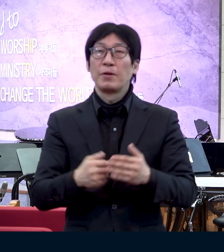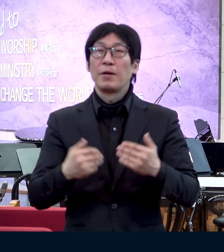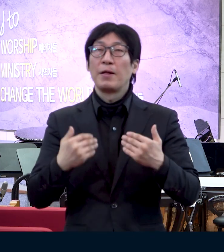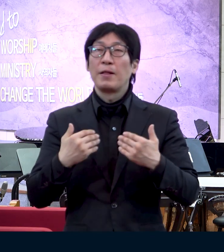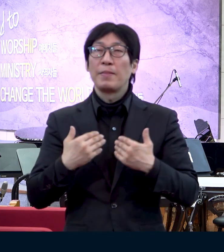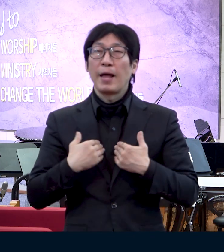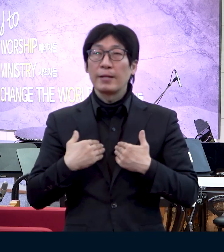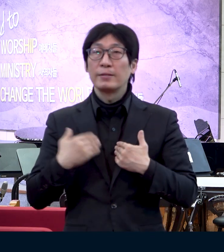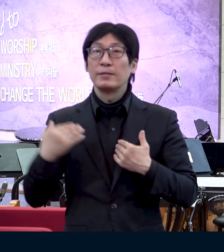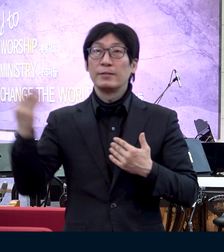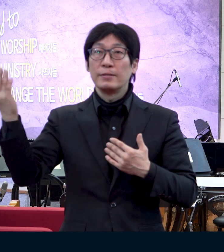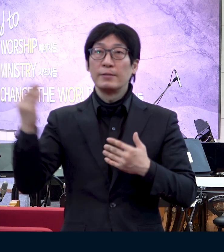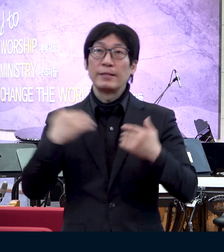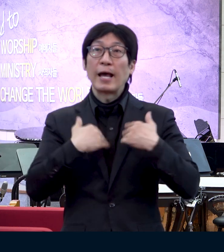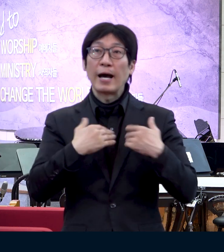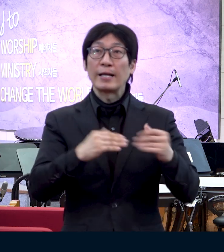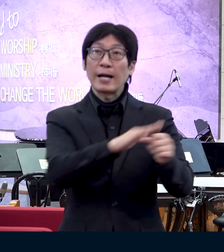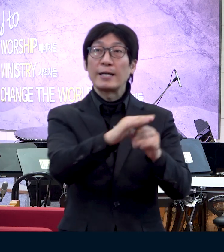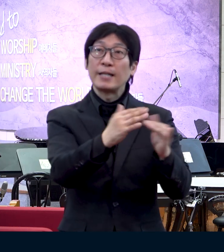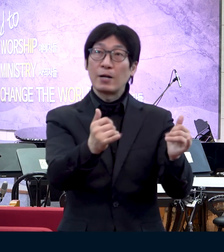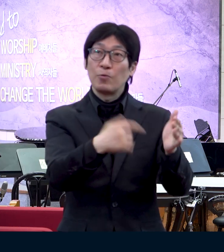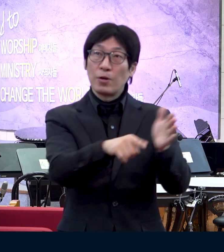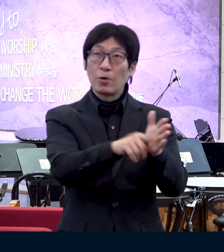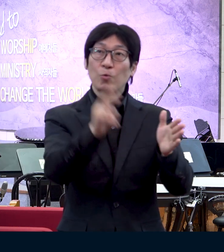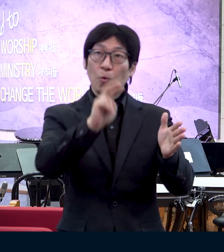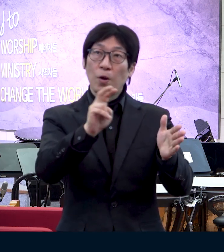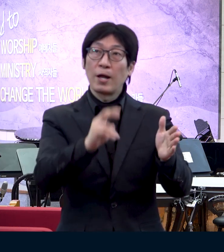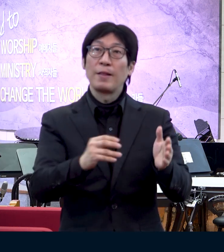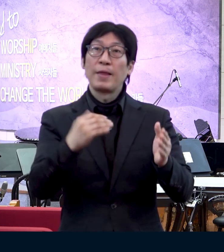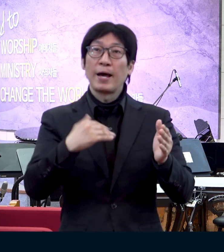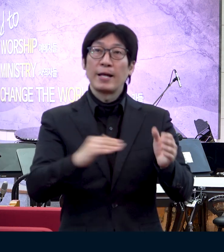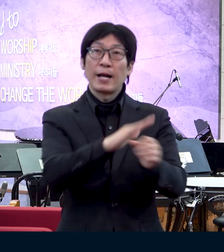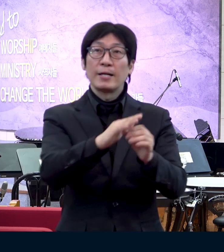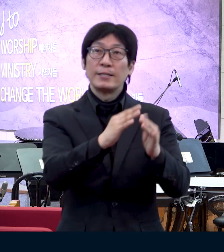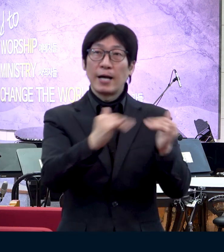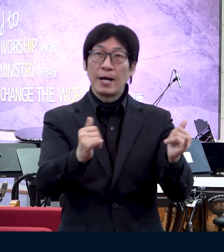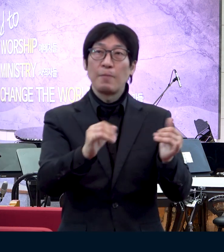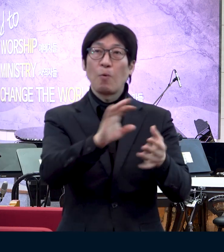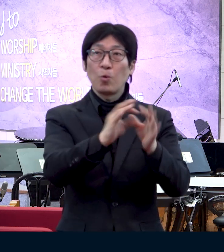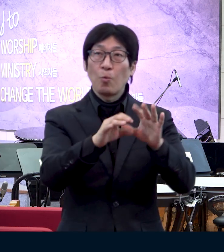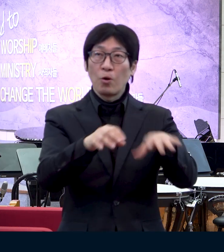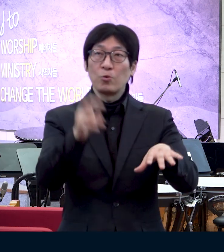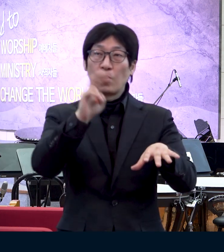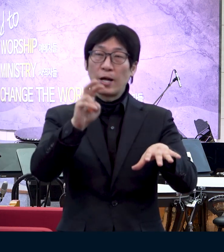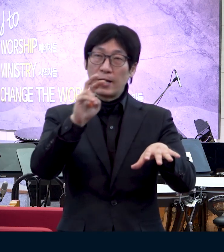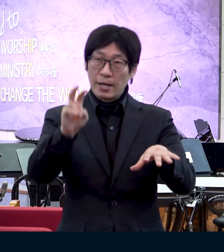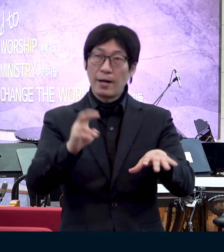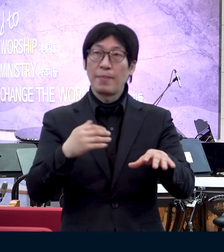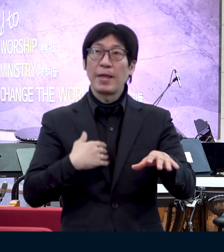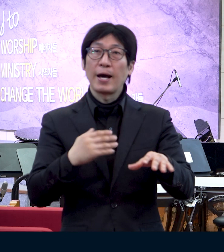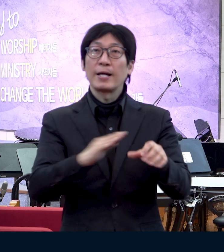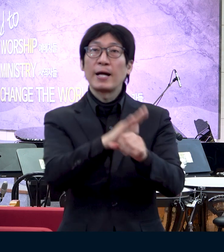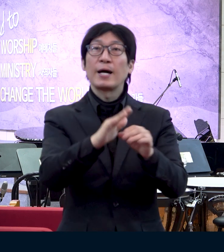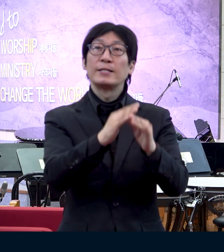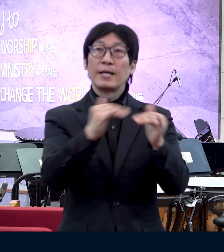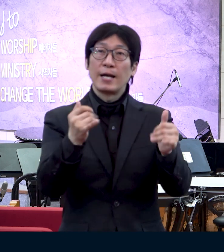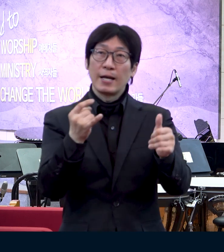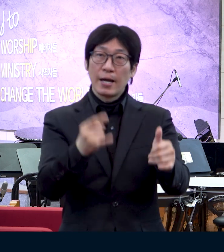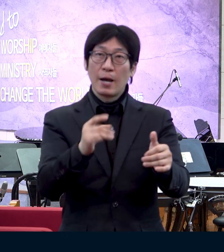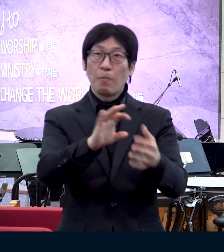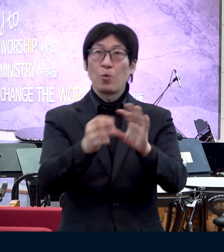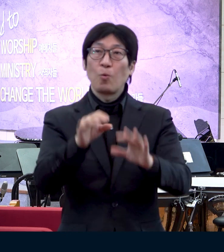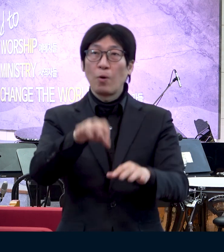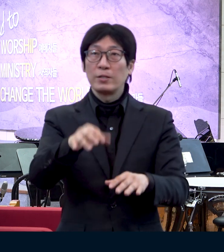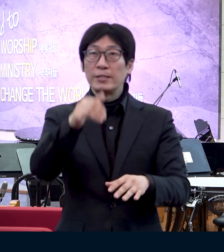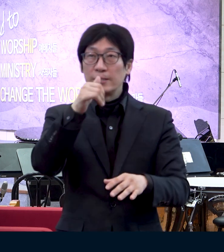1절 2절 같이 읽습니다. 나는 내가 사랑하는 자를 위하여 노래하되 내가 사랑하는 자의 포도원을 노래하리라. 내가